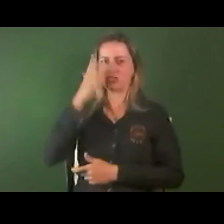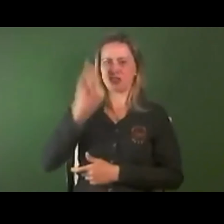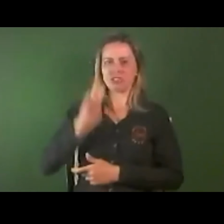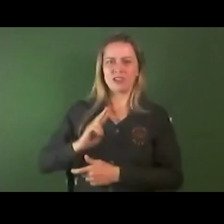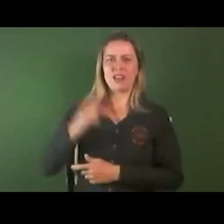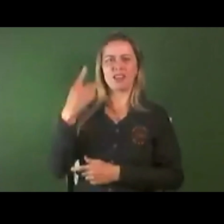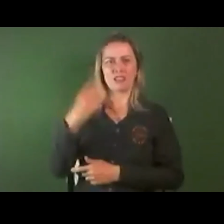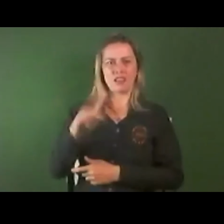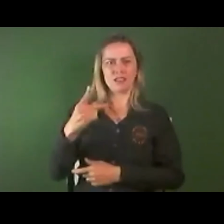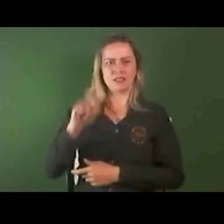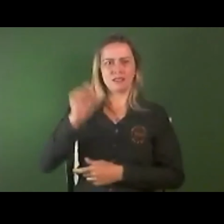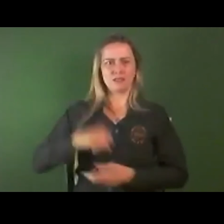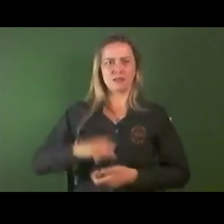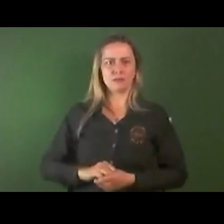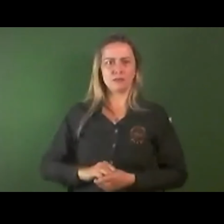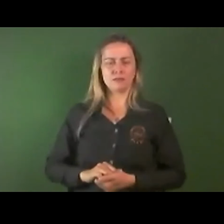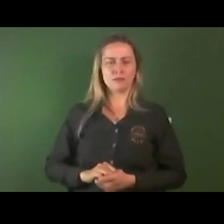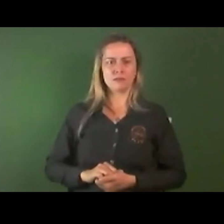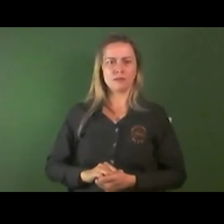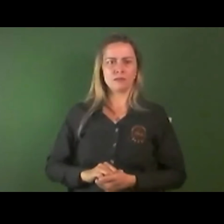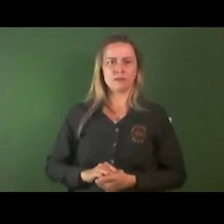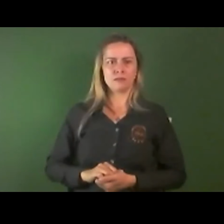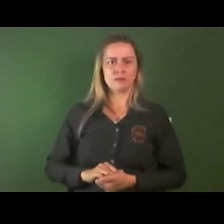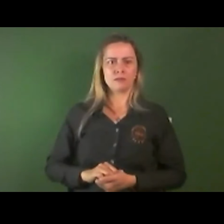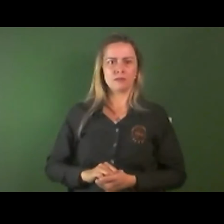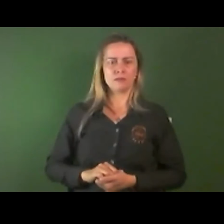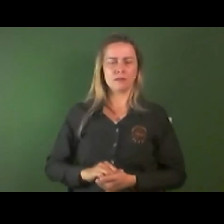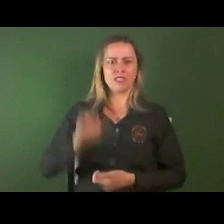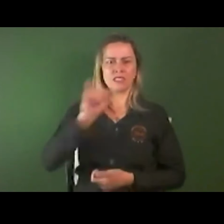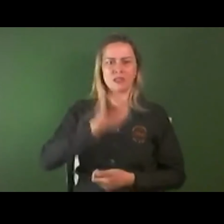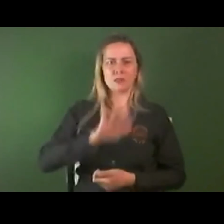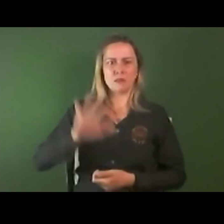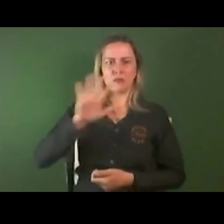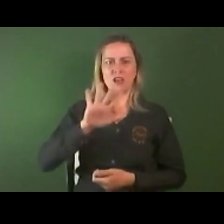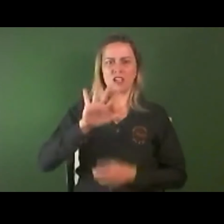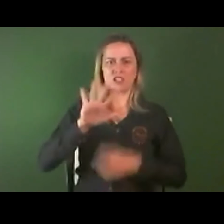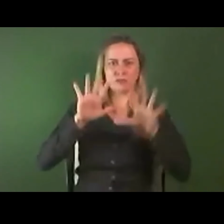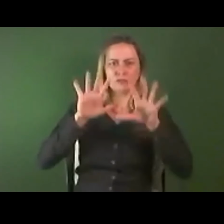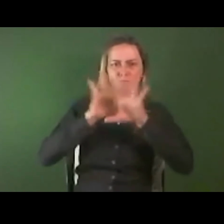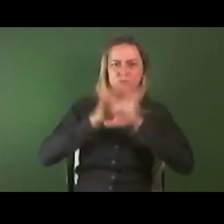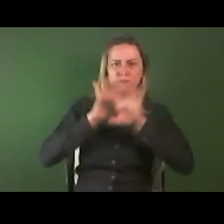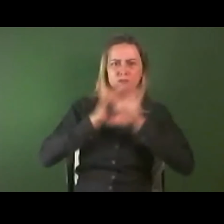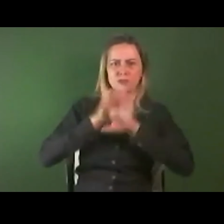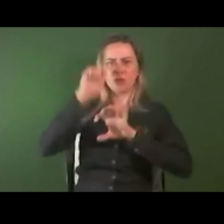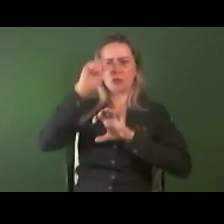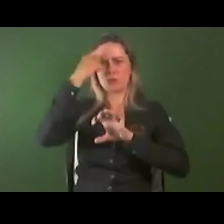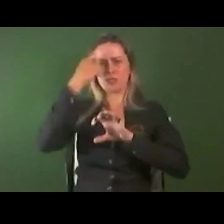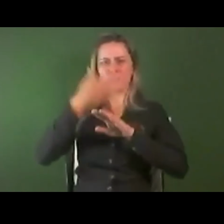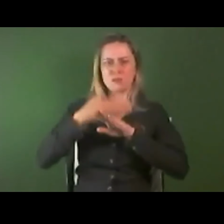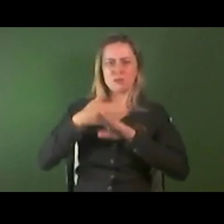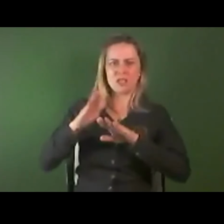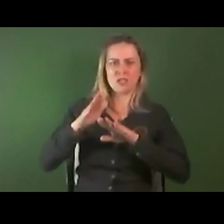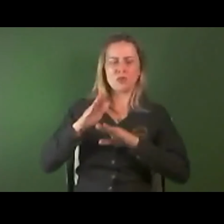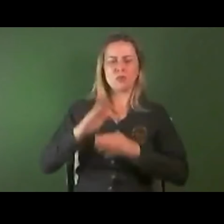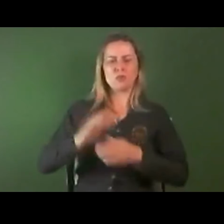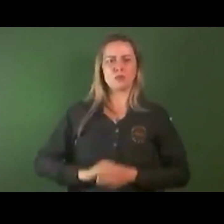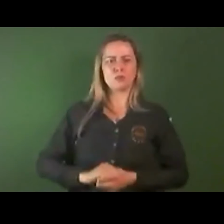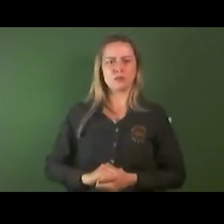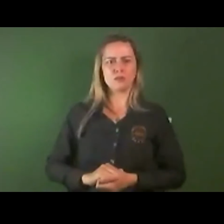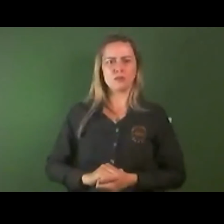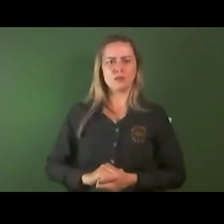pode perceber, né? Perceber o quanto a imagem é contrastada, né? É um jogo de preto e branco, nada mais. Isso é por causa do filme que